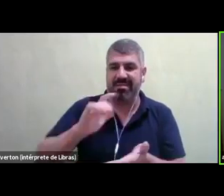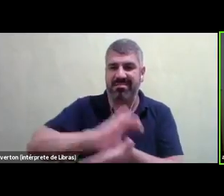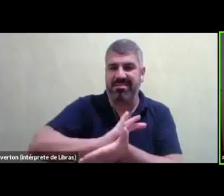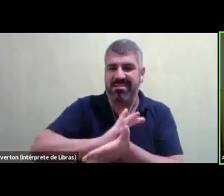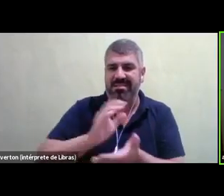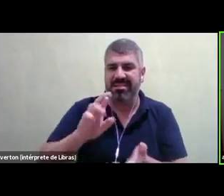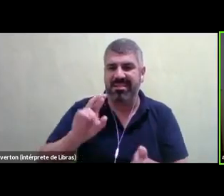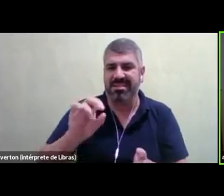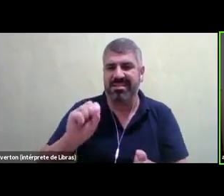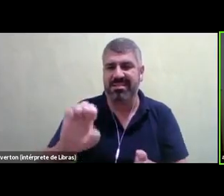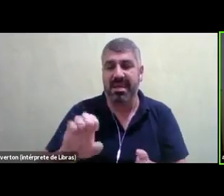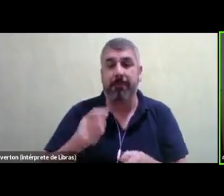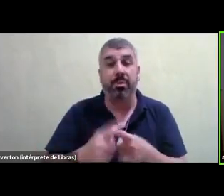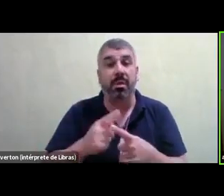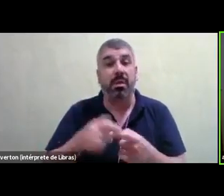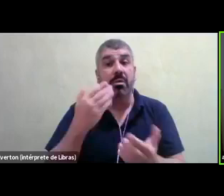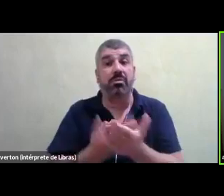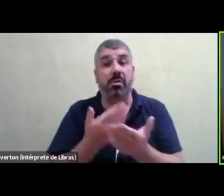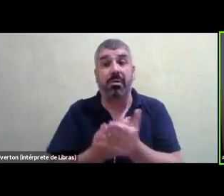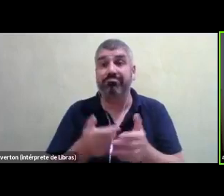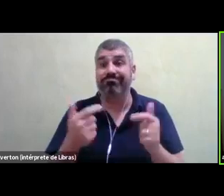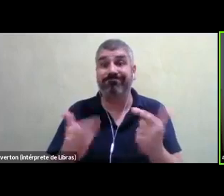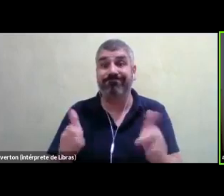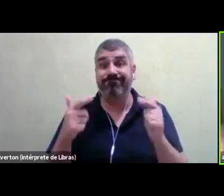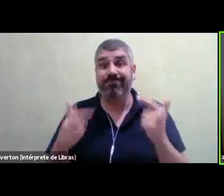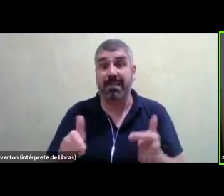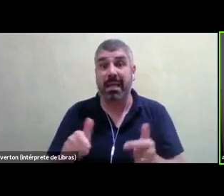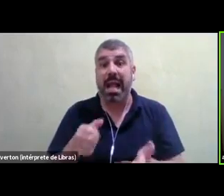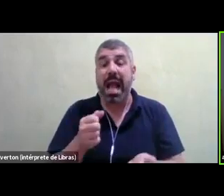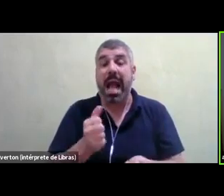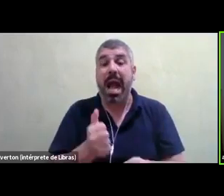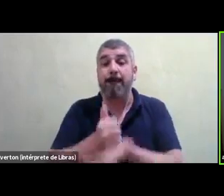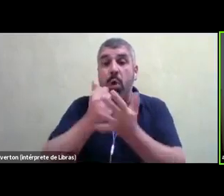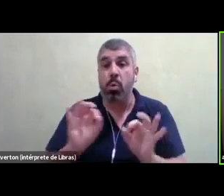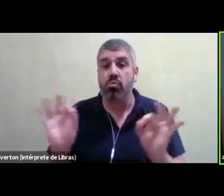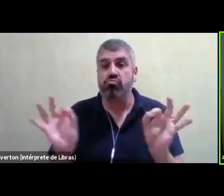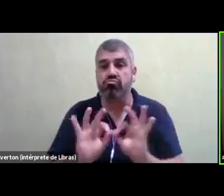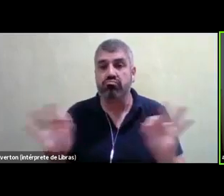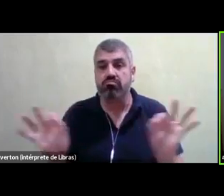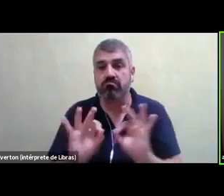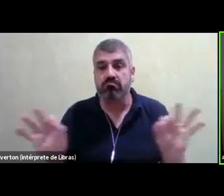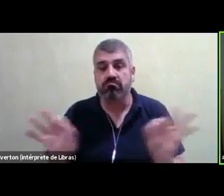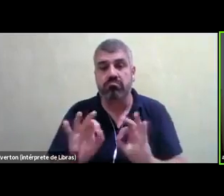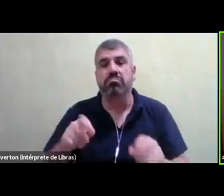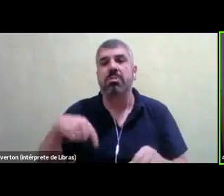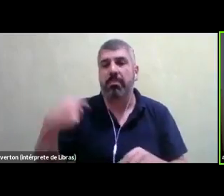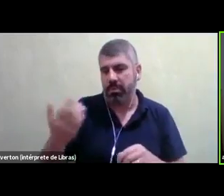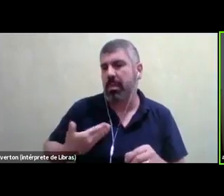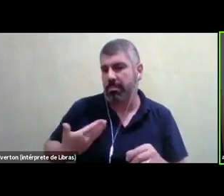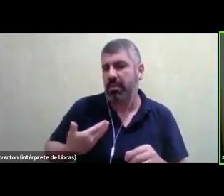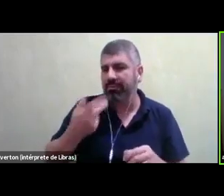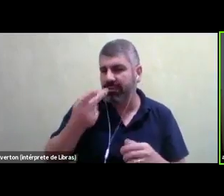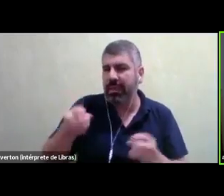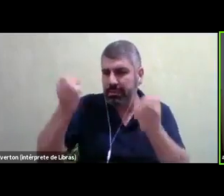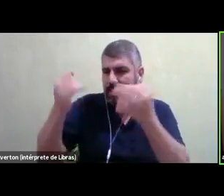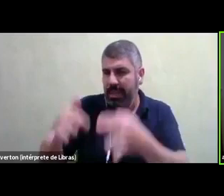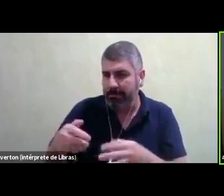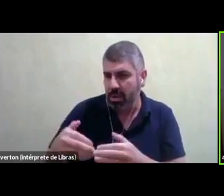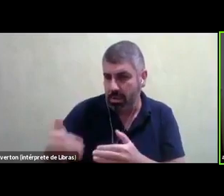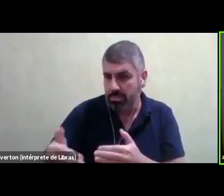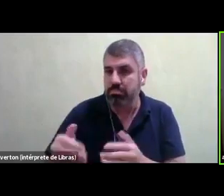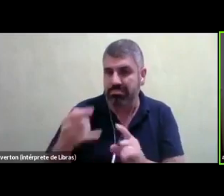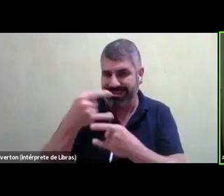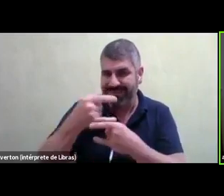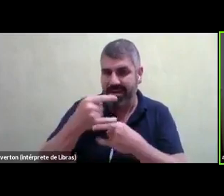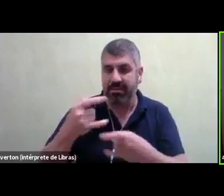desamparados nas escolas, e depois as minhas colegas que são desse contexto vão poder falar com mais propriedade do que eu,